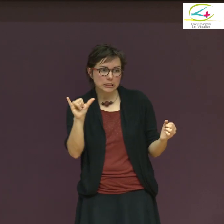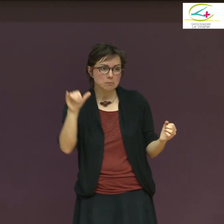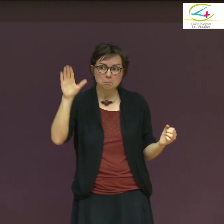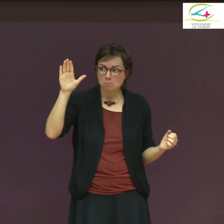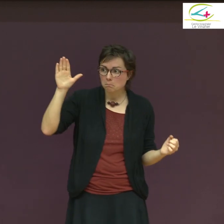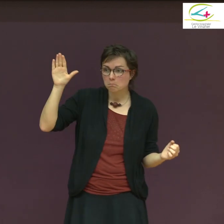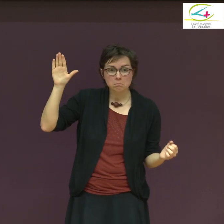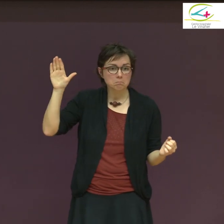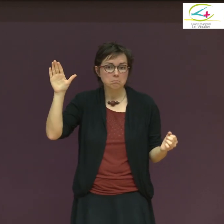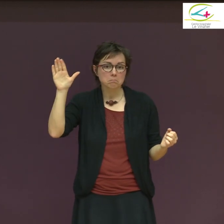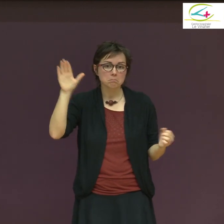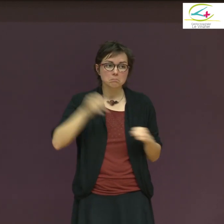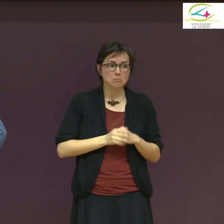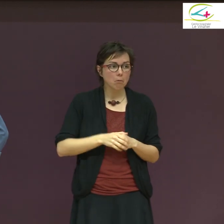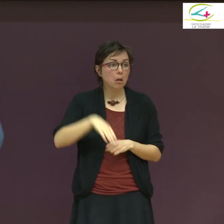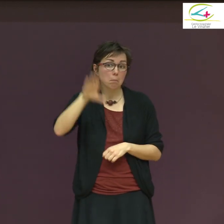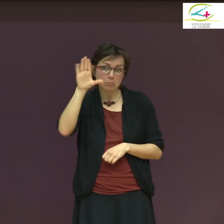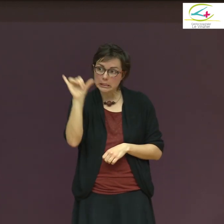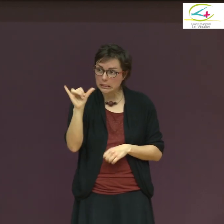À main levée, qui est d'accord?